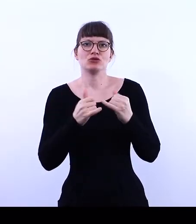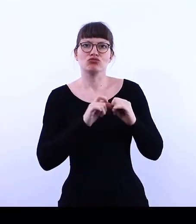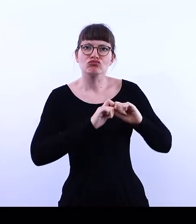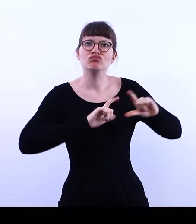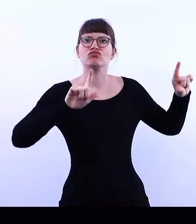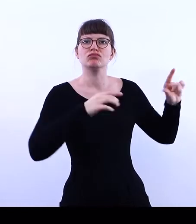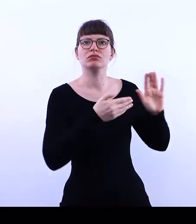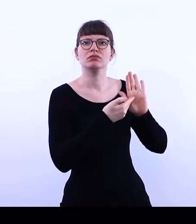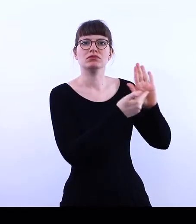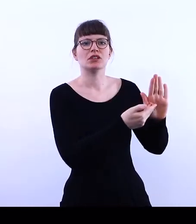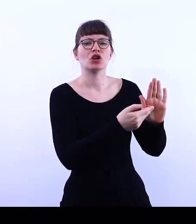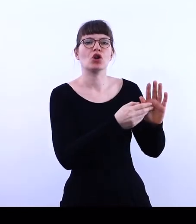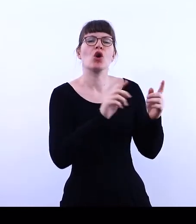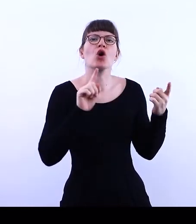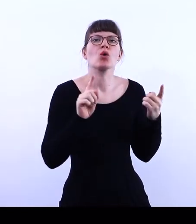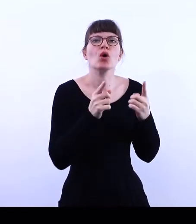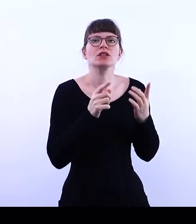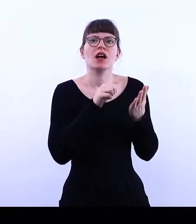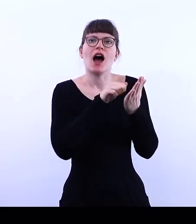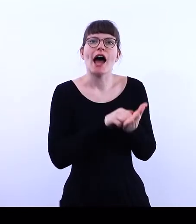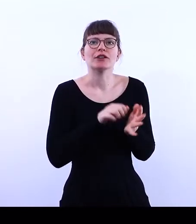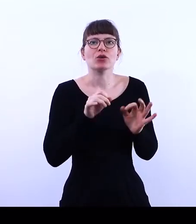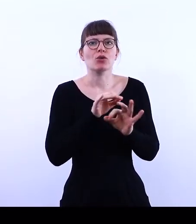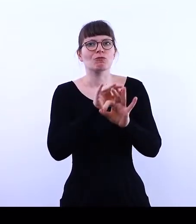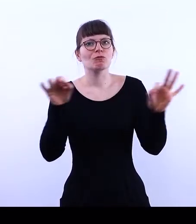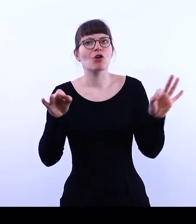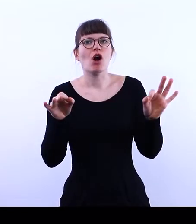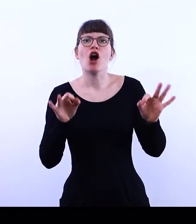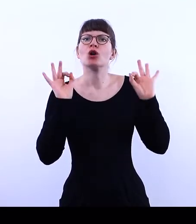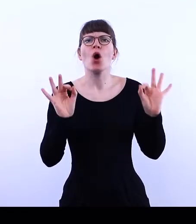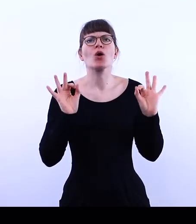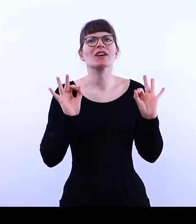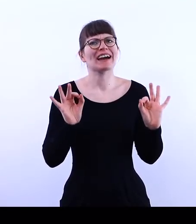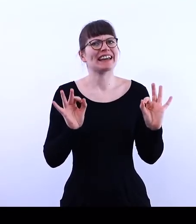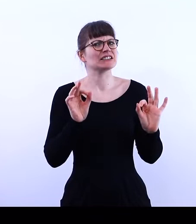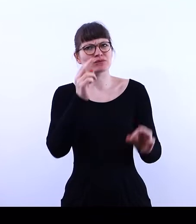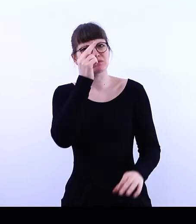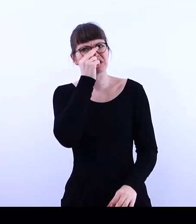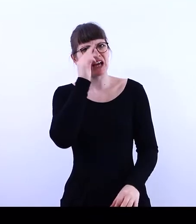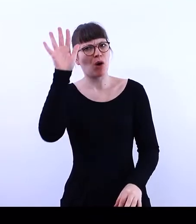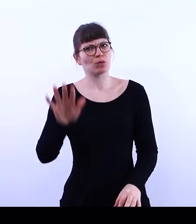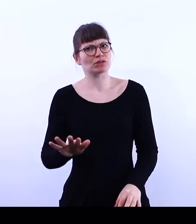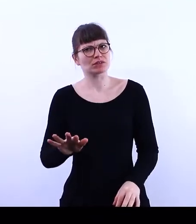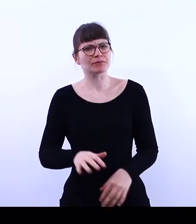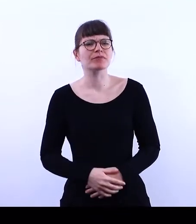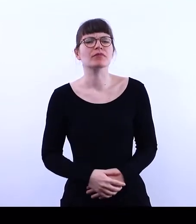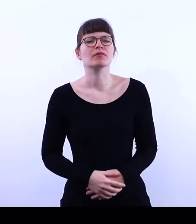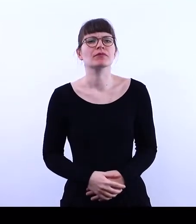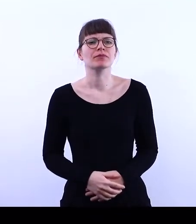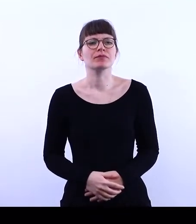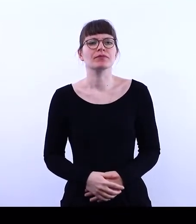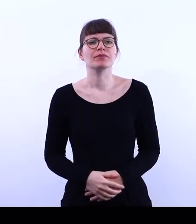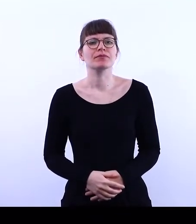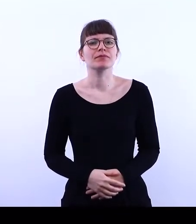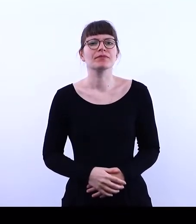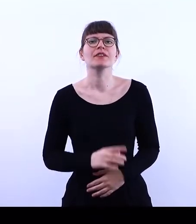ganz kleinen Eindruck zu geben, wie das denn ganz konkret aussehen könnte. Wir arbeiten als Mediale Pfade, also ich bin Katrin